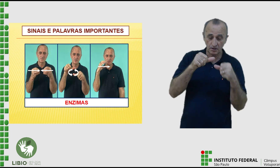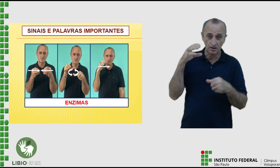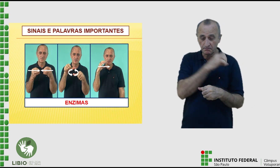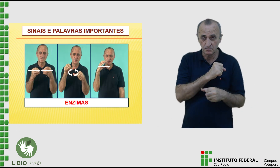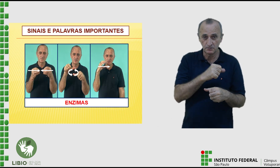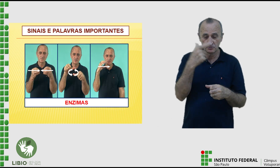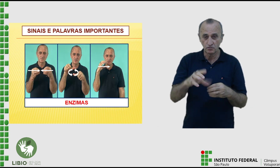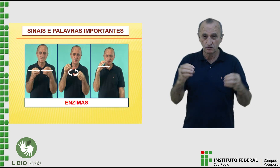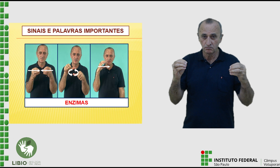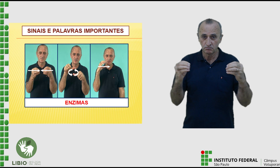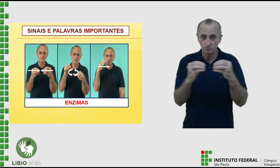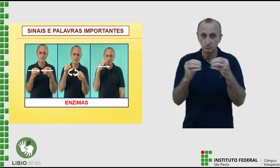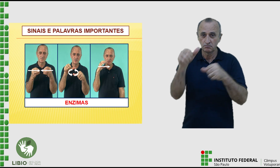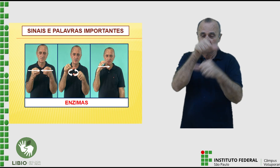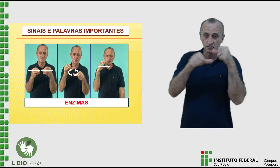Enzimas,